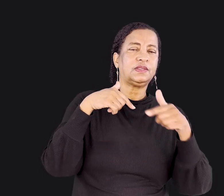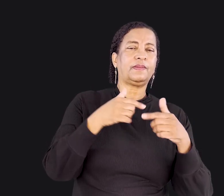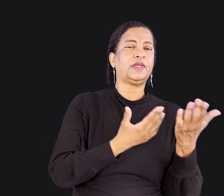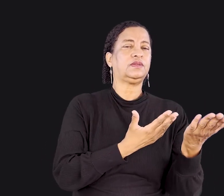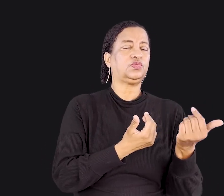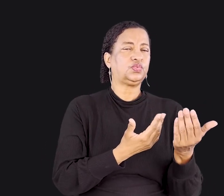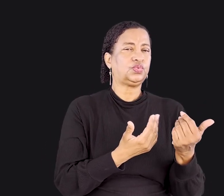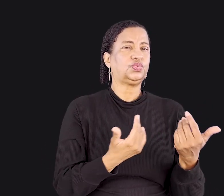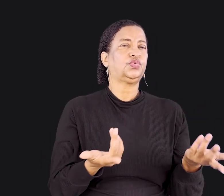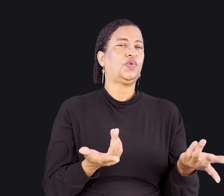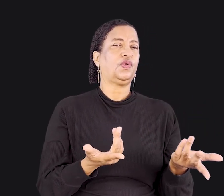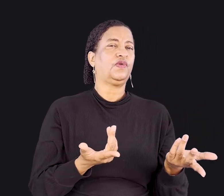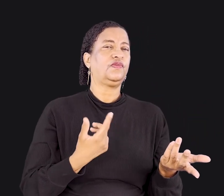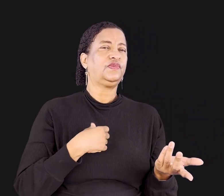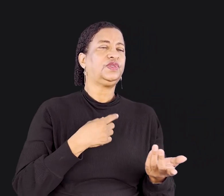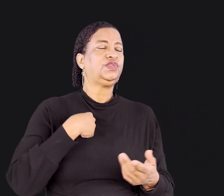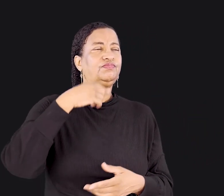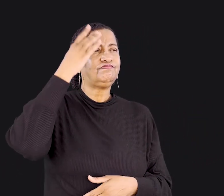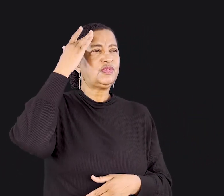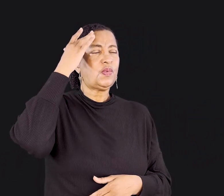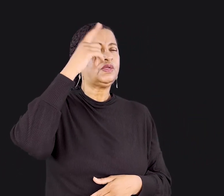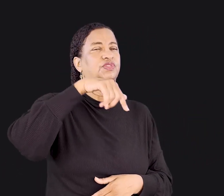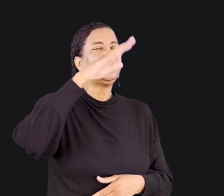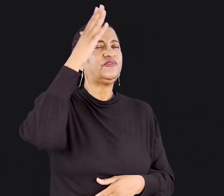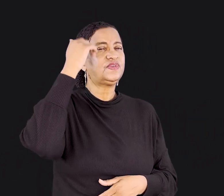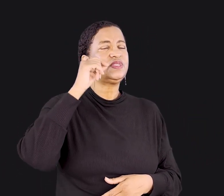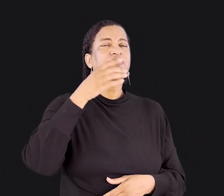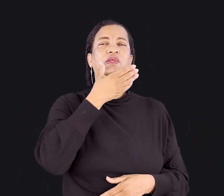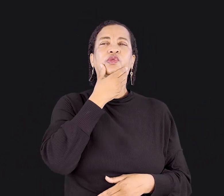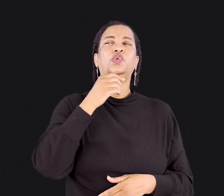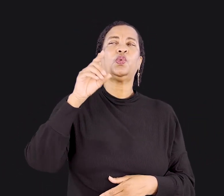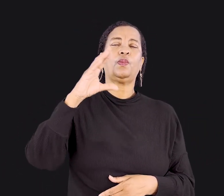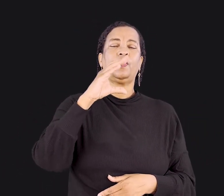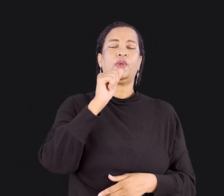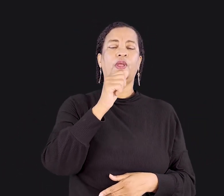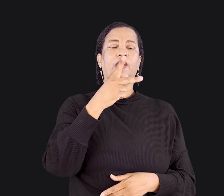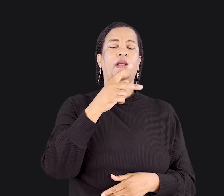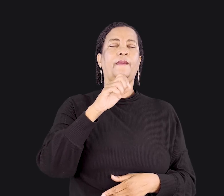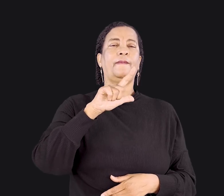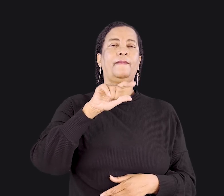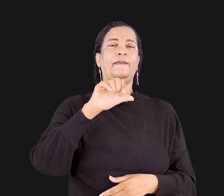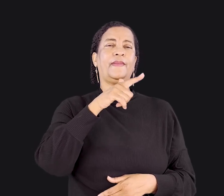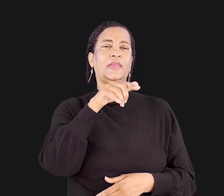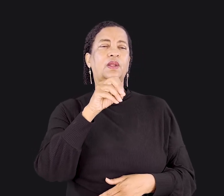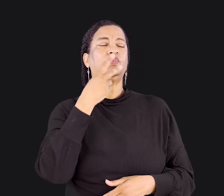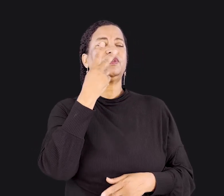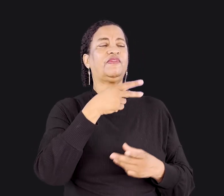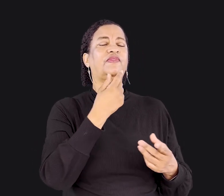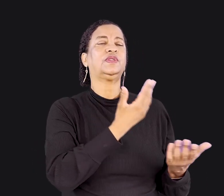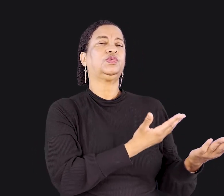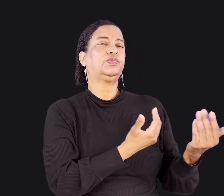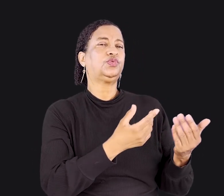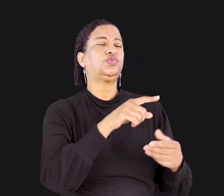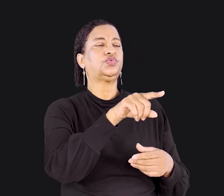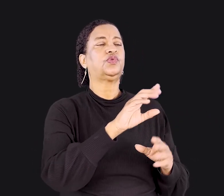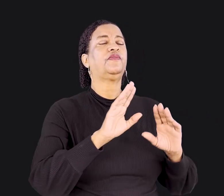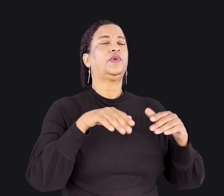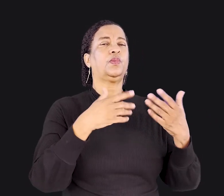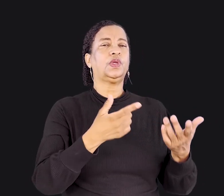esses jovens e tenho comigo que você sabe o que aquele capelão estava falando para aqueles rapazes enquanto eles